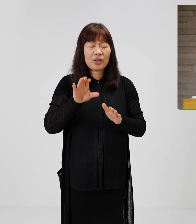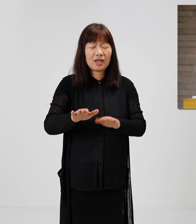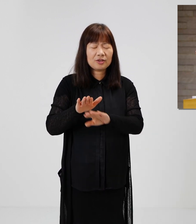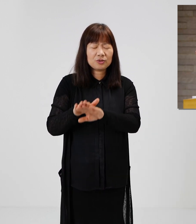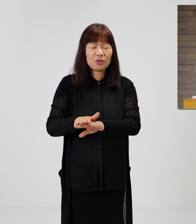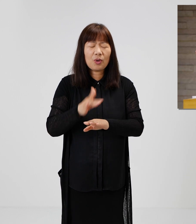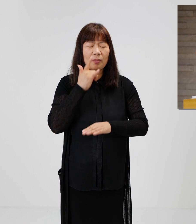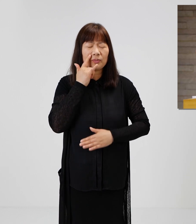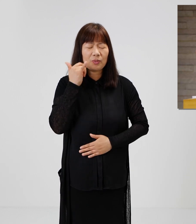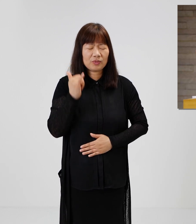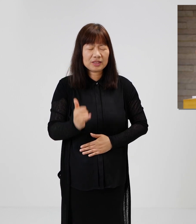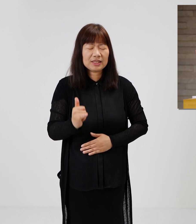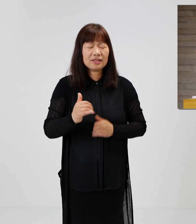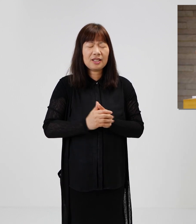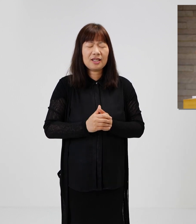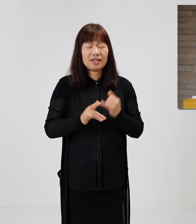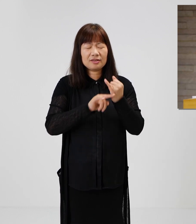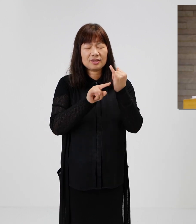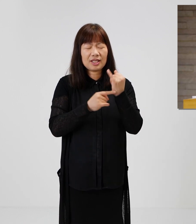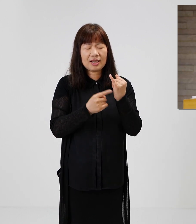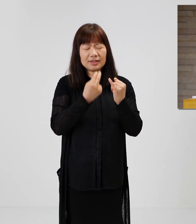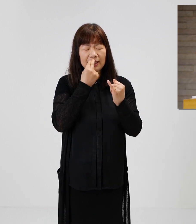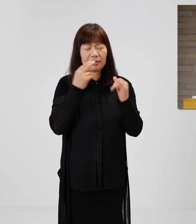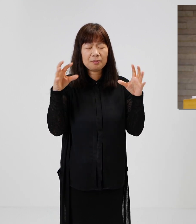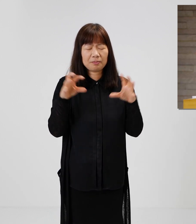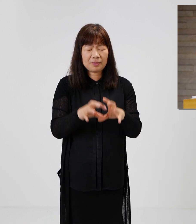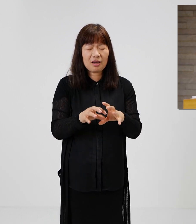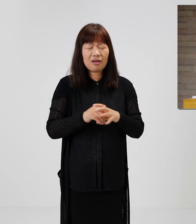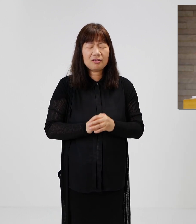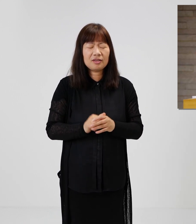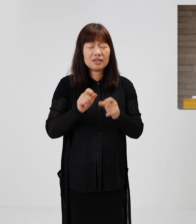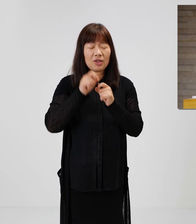온 부모님들 복중의